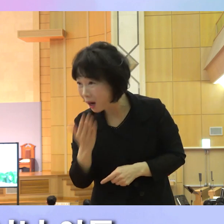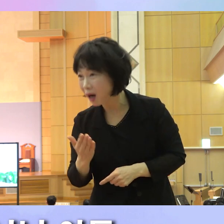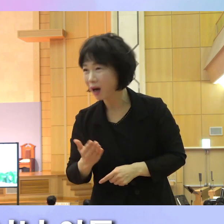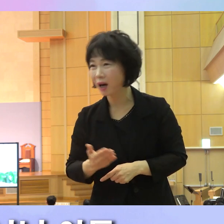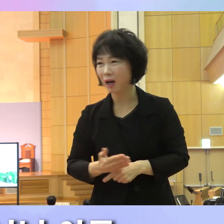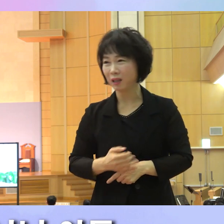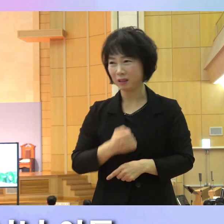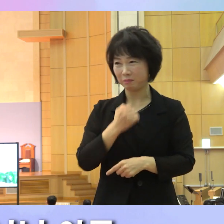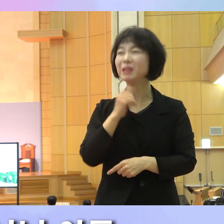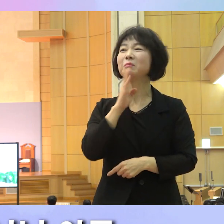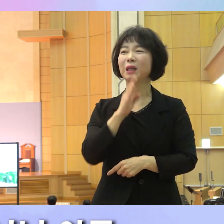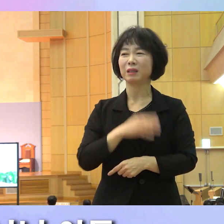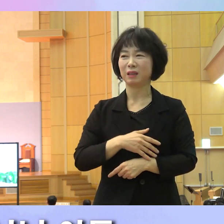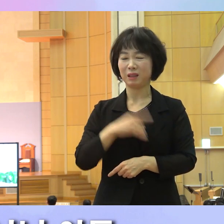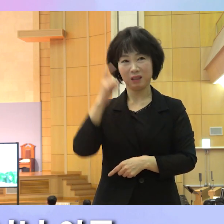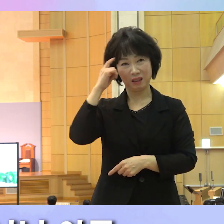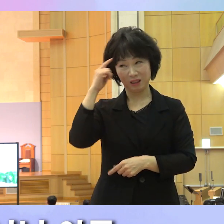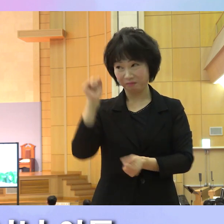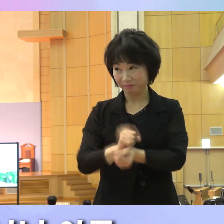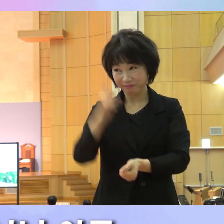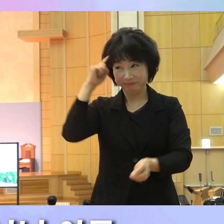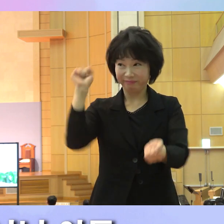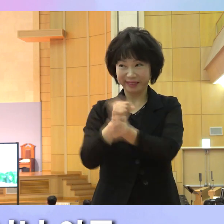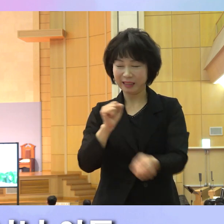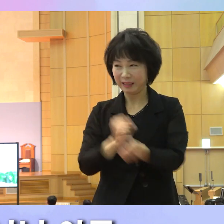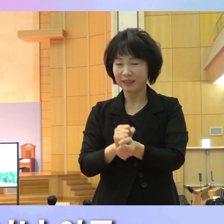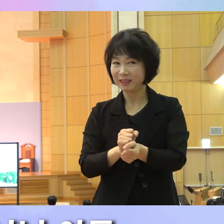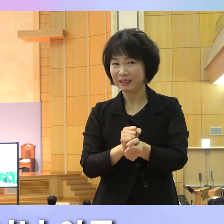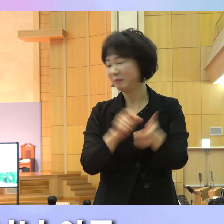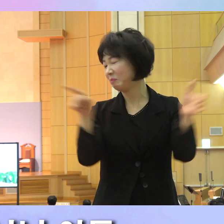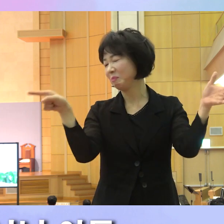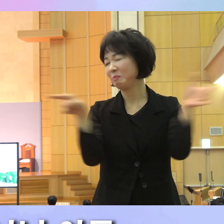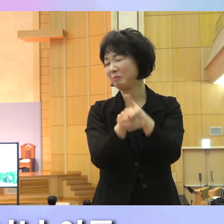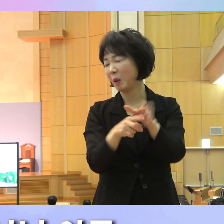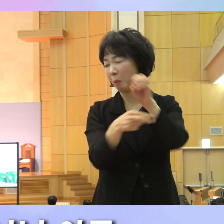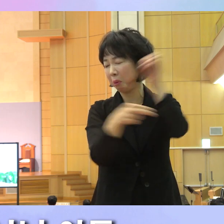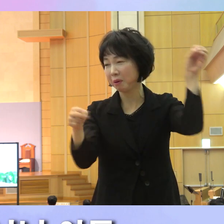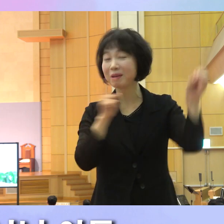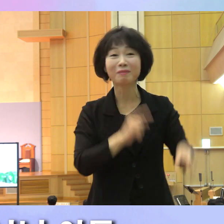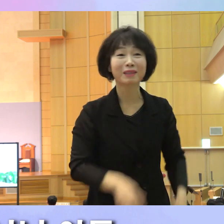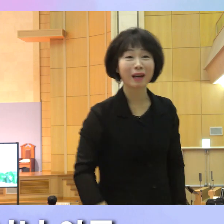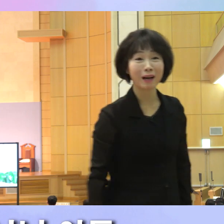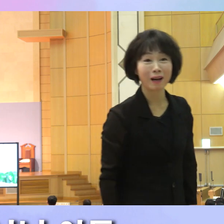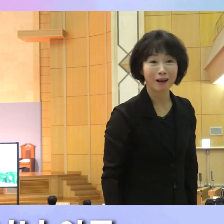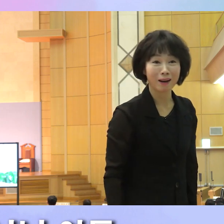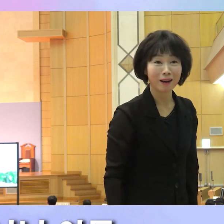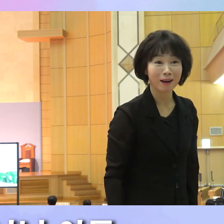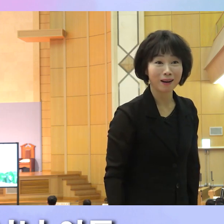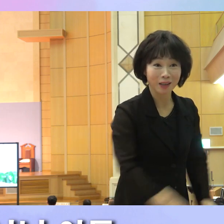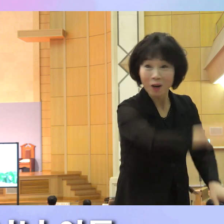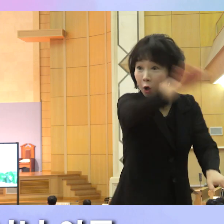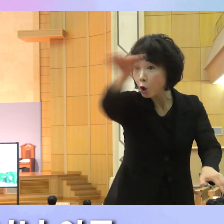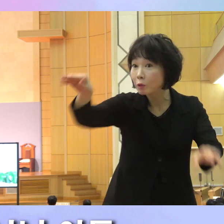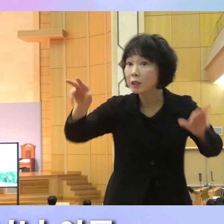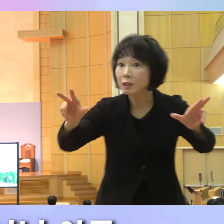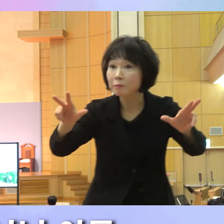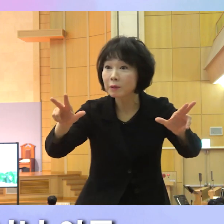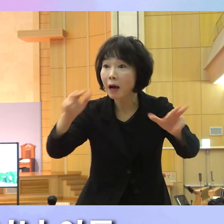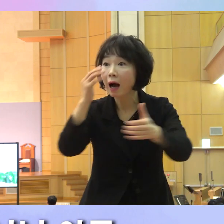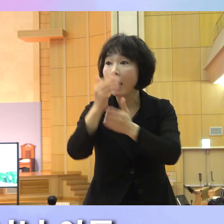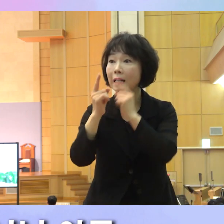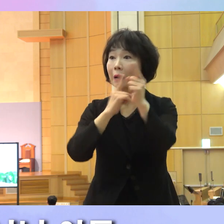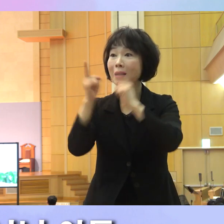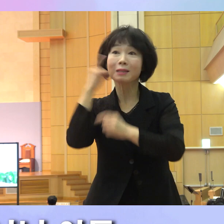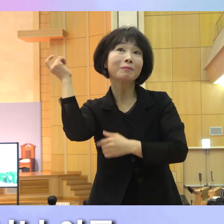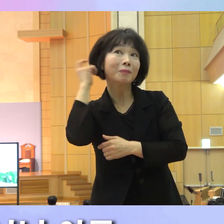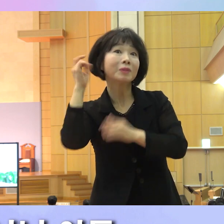사람들이 들을 때는 황당하지요. 그러니까 하나님 말씀을 들을 때 내가 가지고 있는